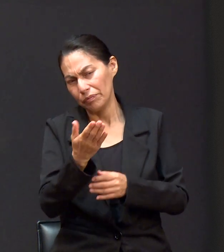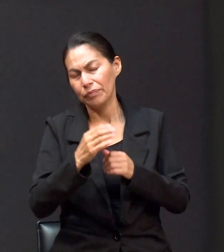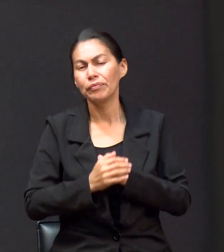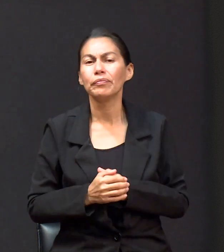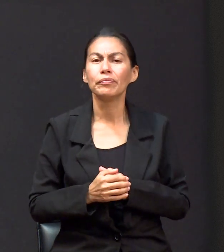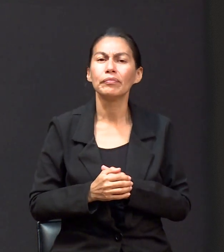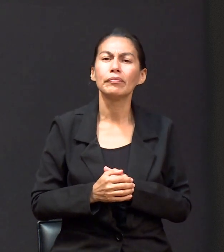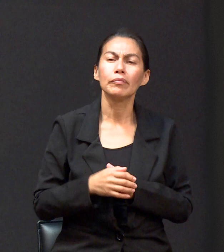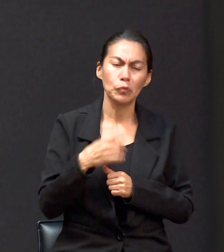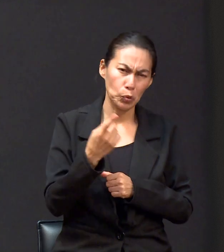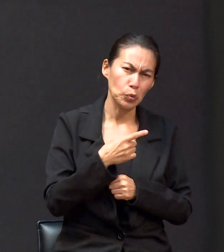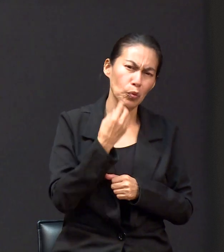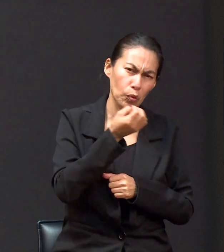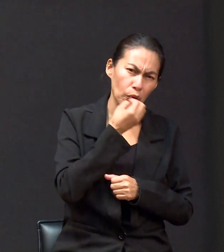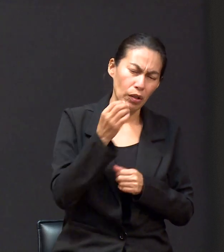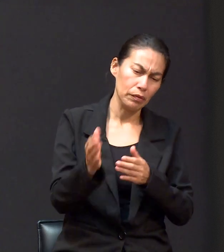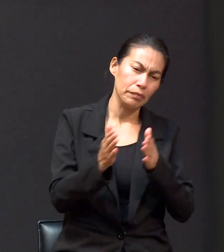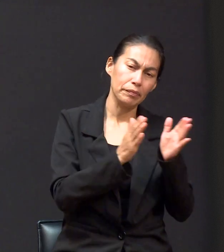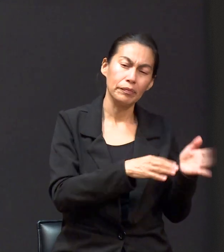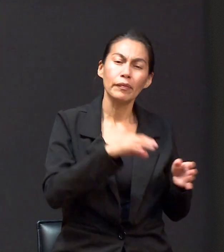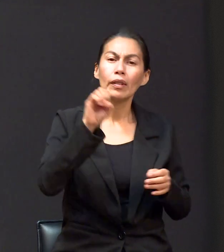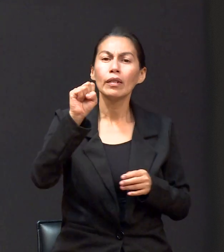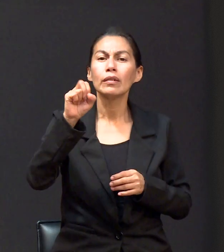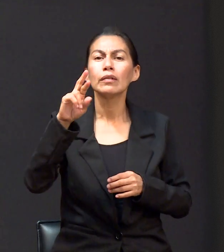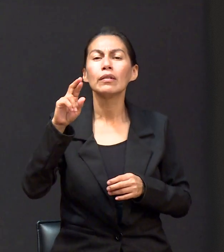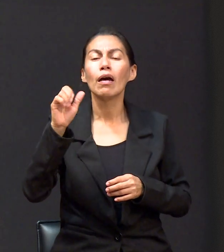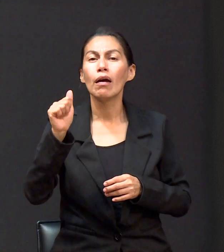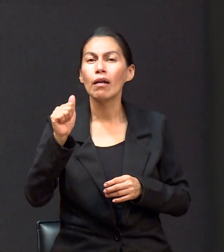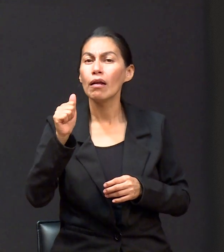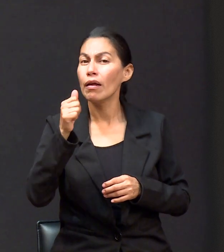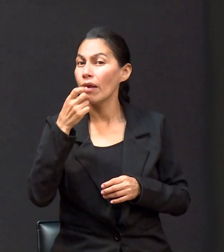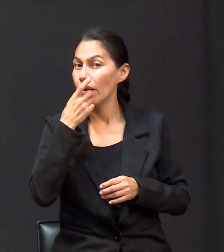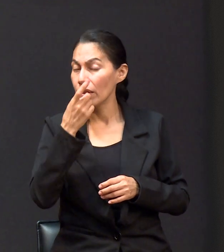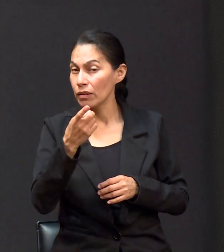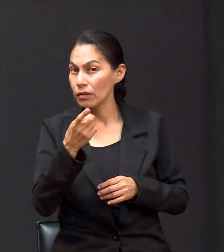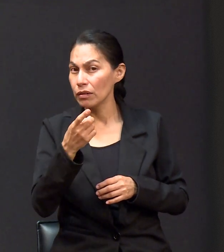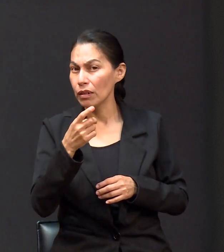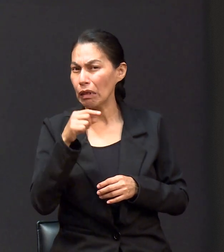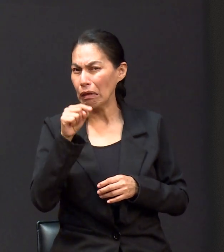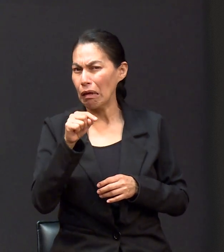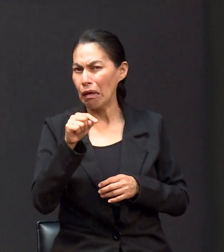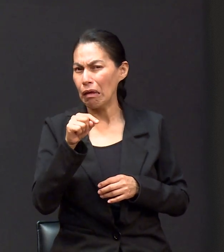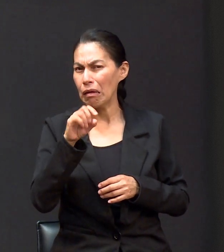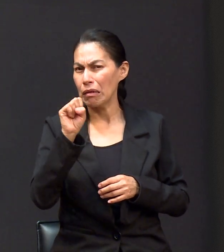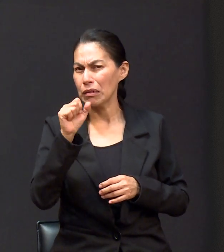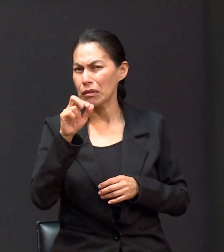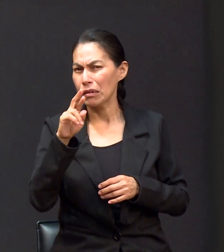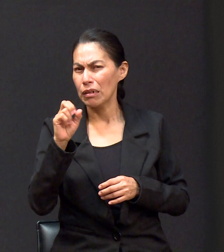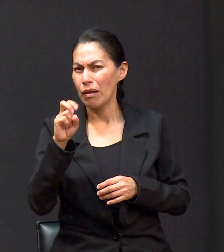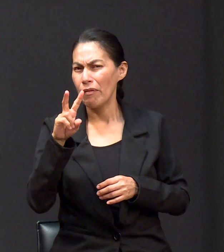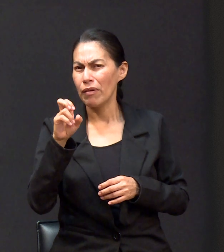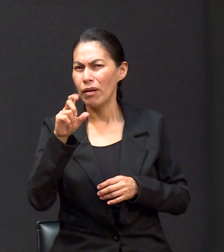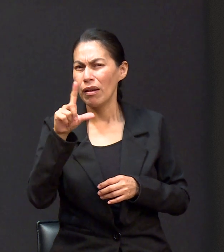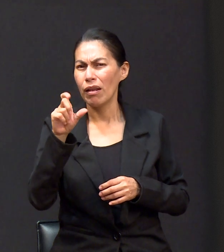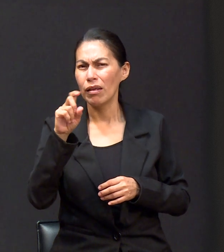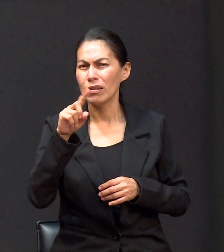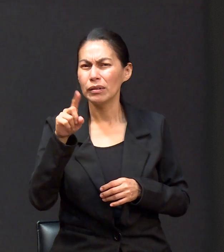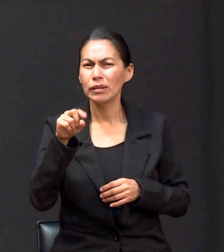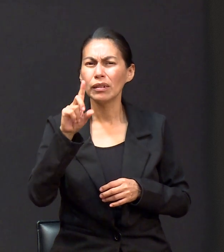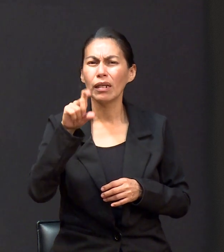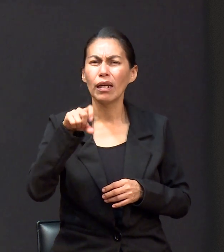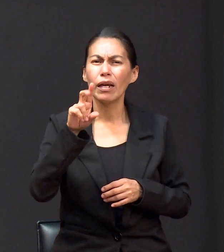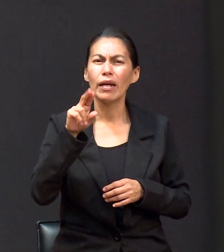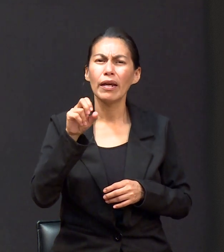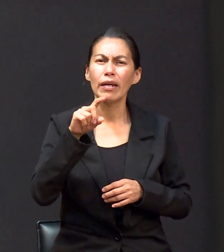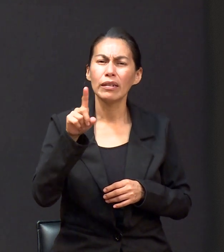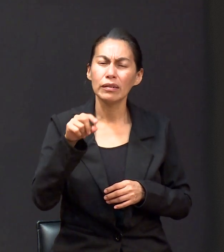orar, Sandra, por este pedido de oración. Sara Celiflor, dice Celiflor Velázquez.